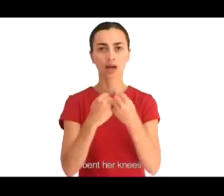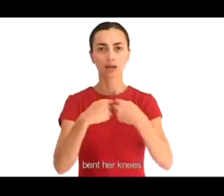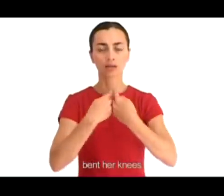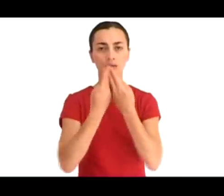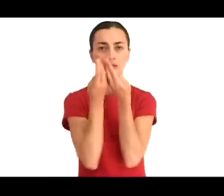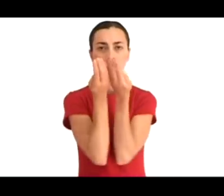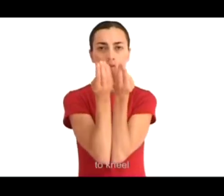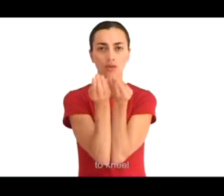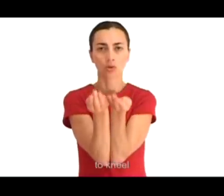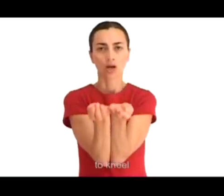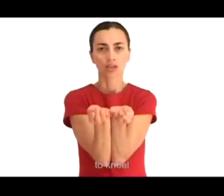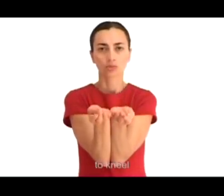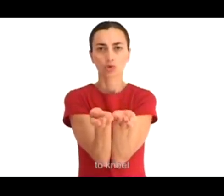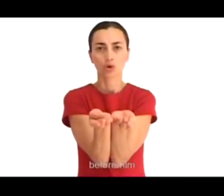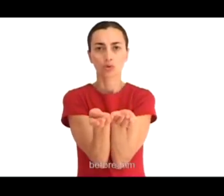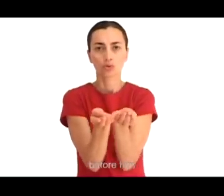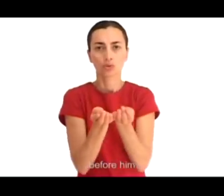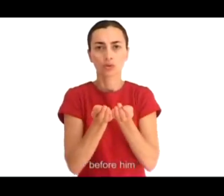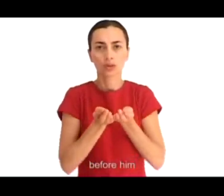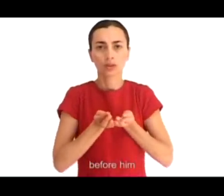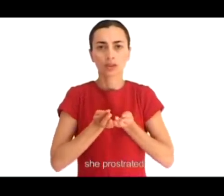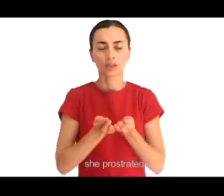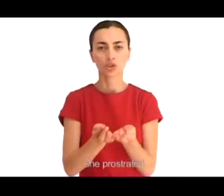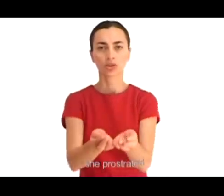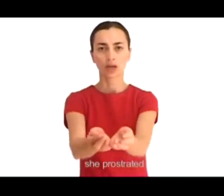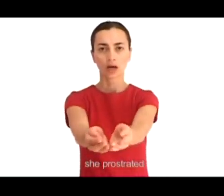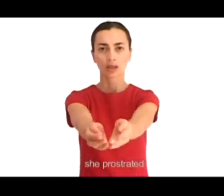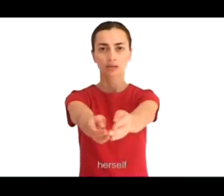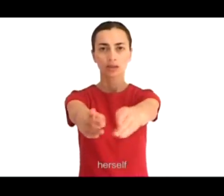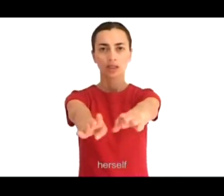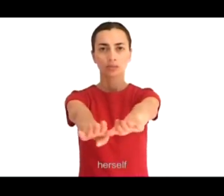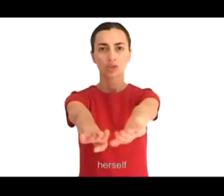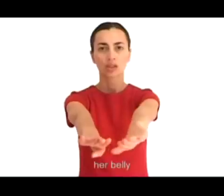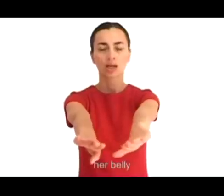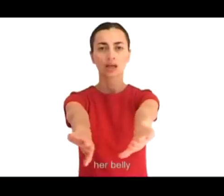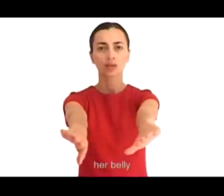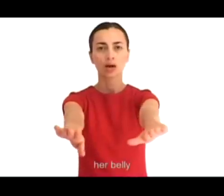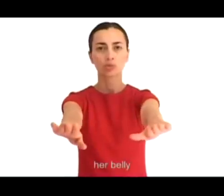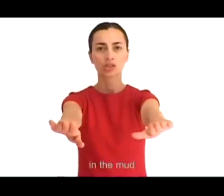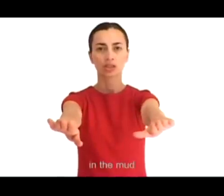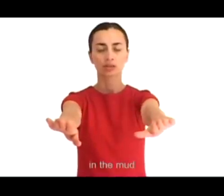ברכיה, קורעת מולו, היא משתתחת בתנאה לאדמה